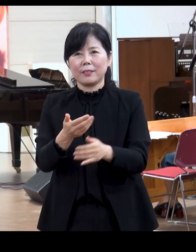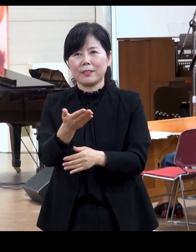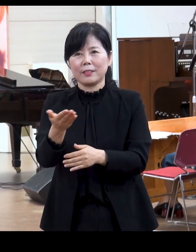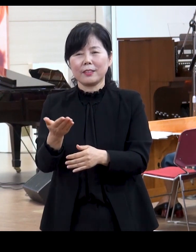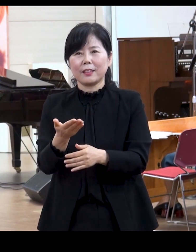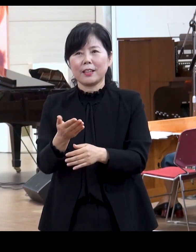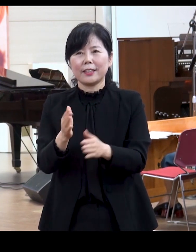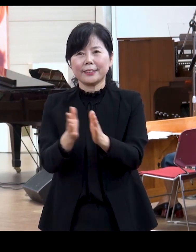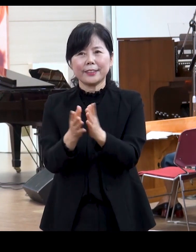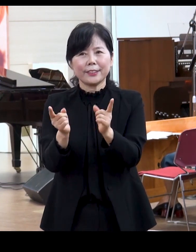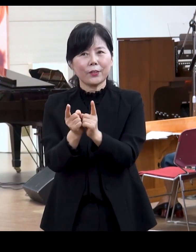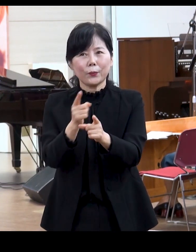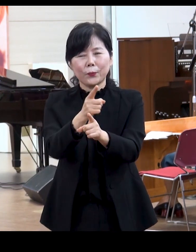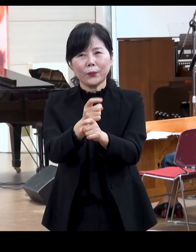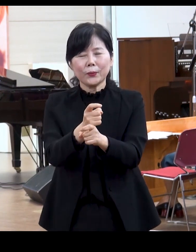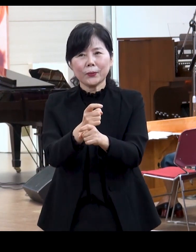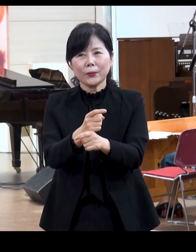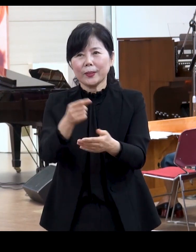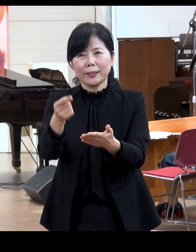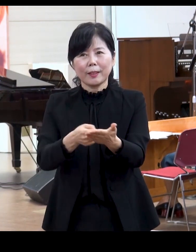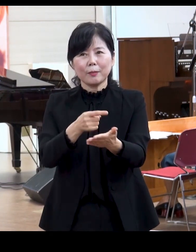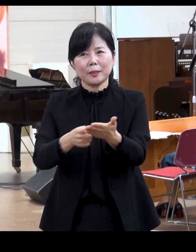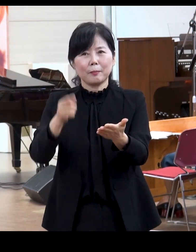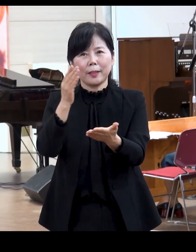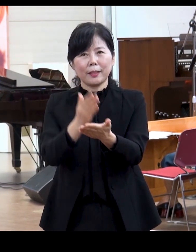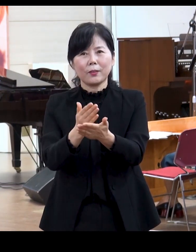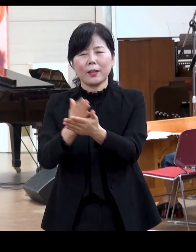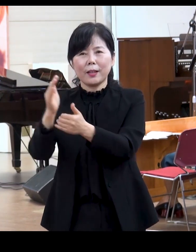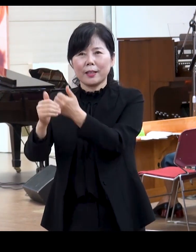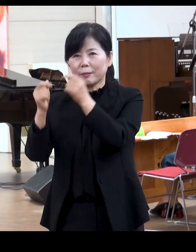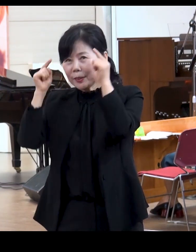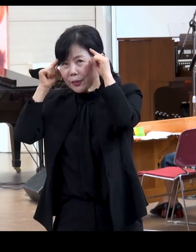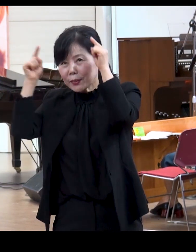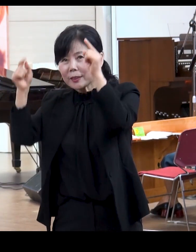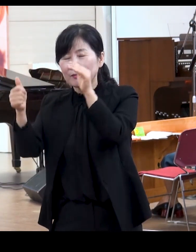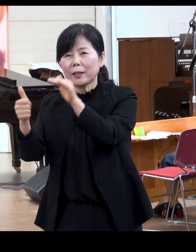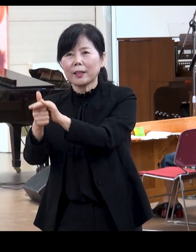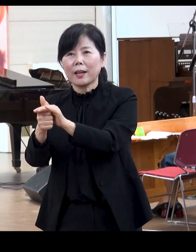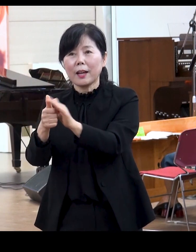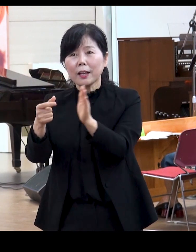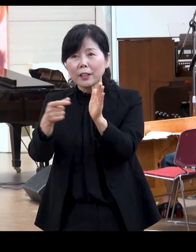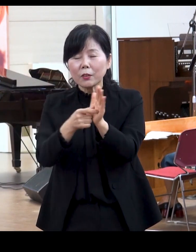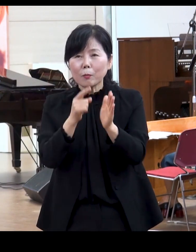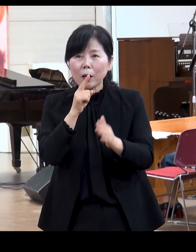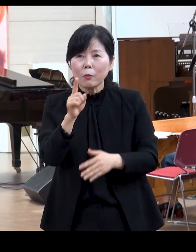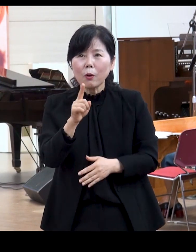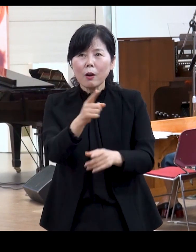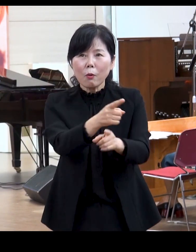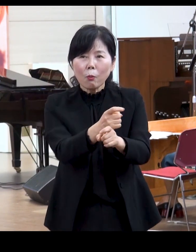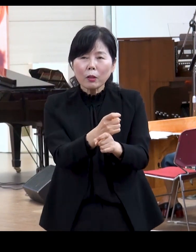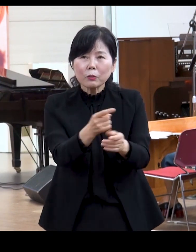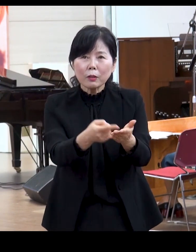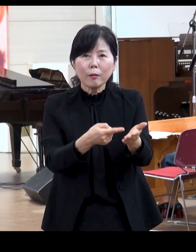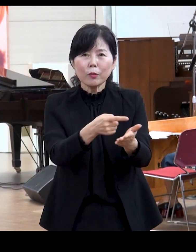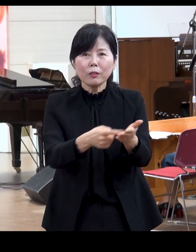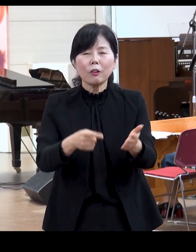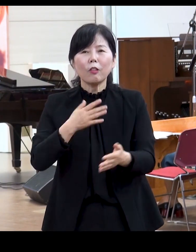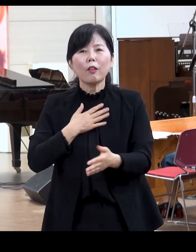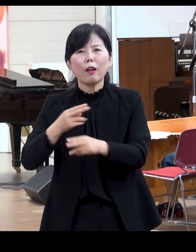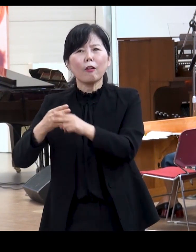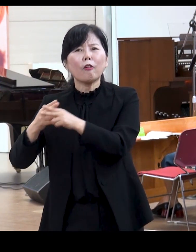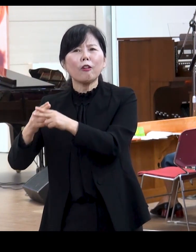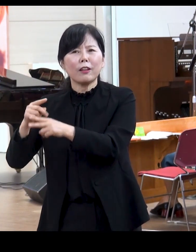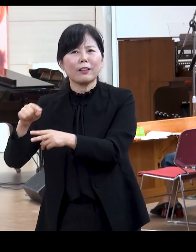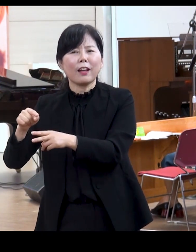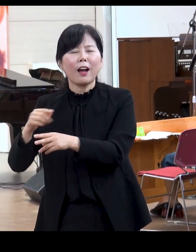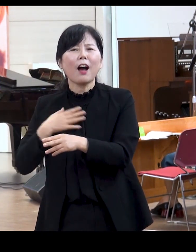내 사랑하는 자들아, 너희가 친히 원수를 갚지 말고 하나님의 진노하심에 맡기라. 기록되었으되 원수 갚는 것이